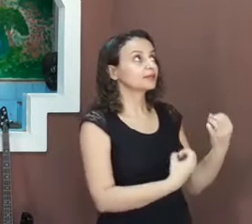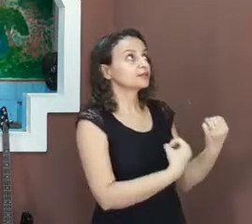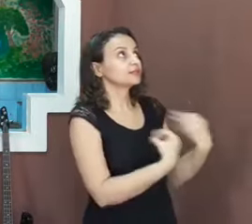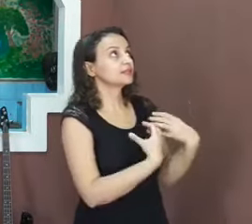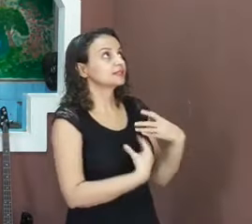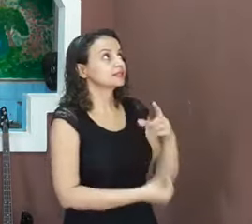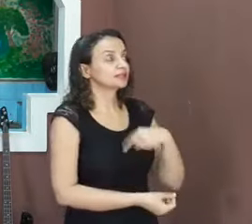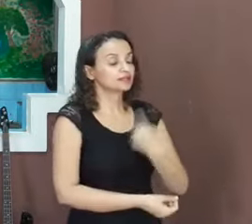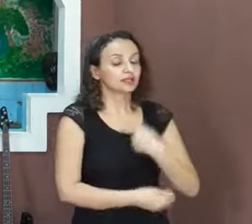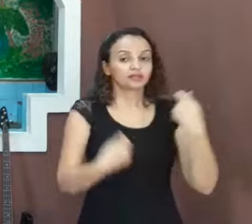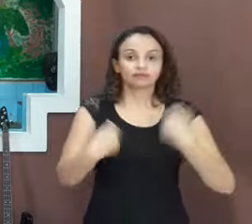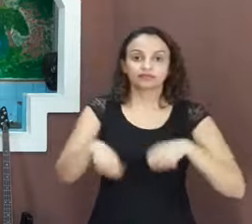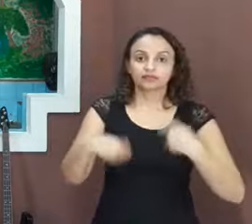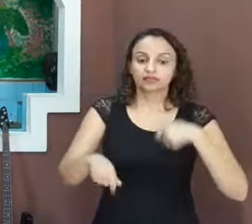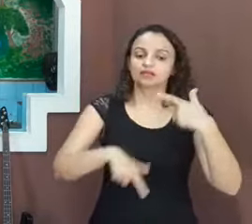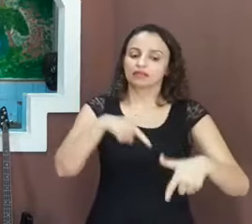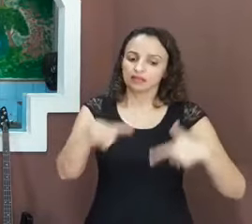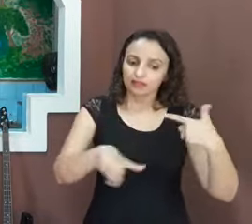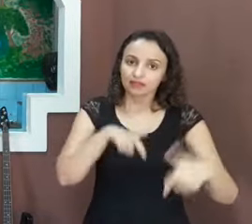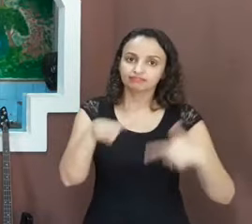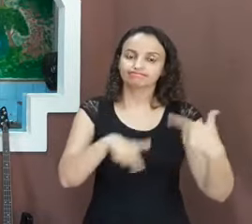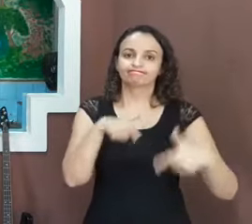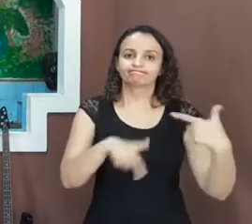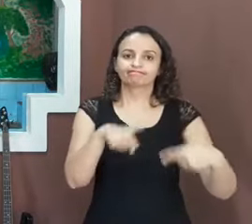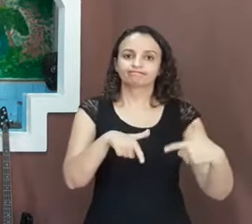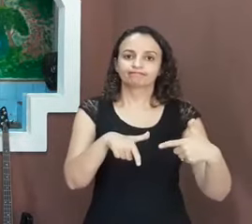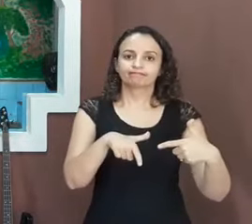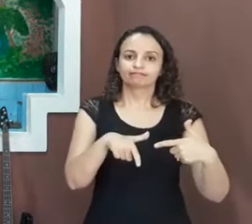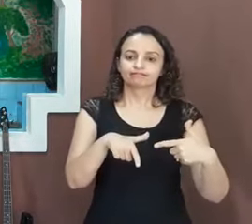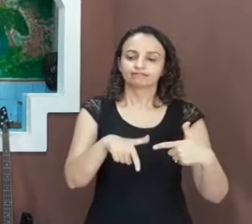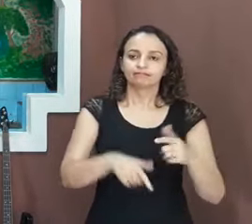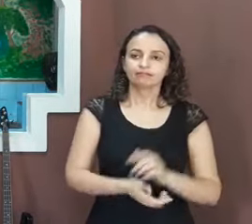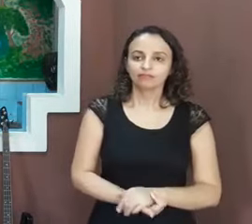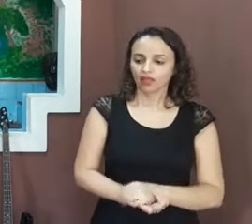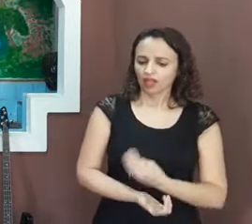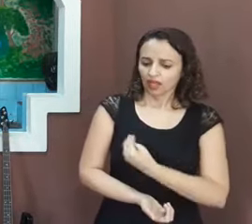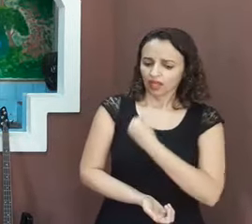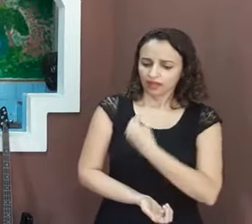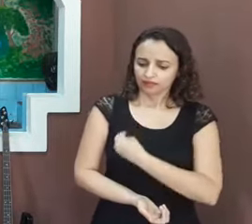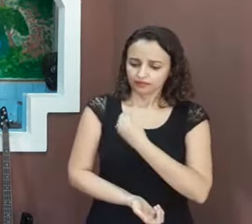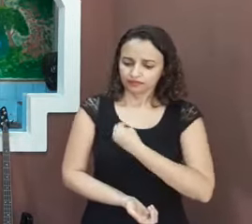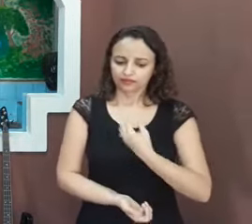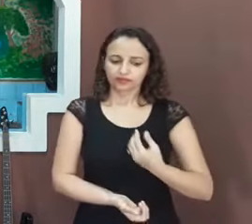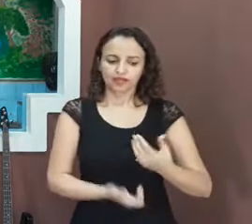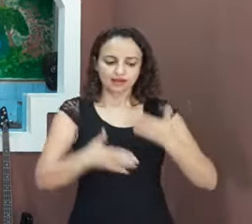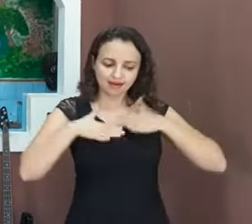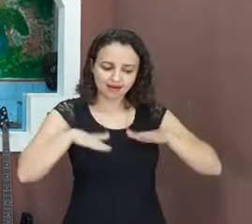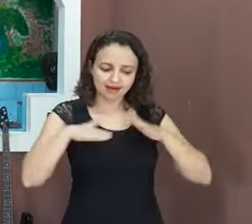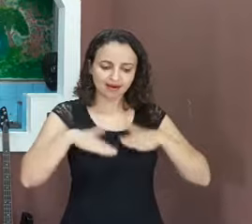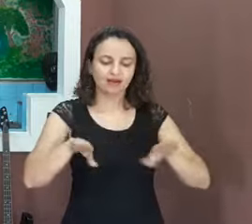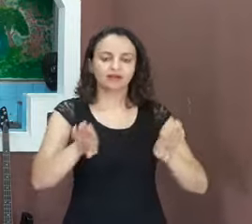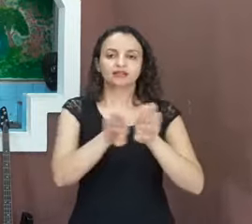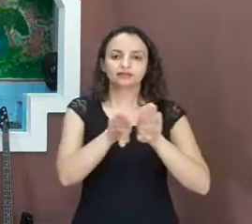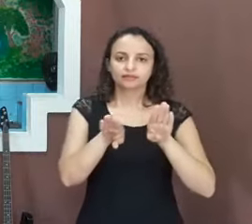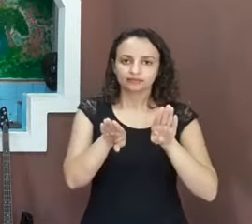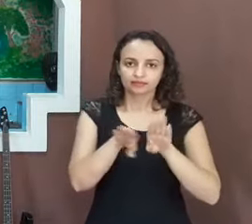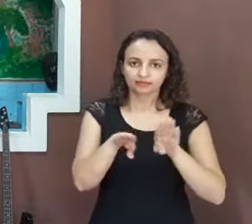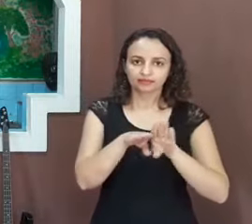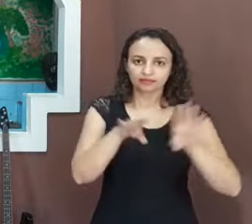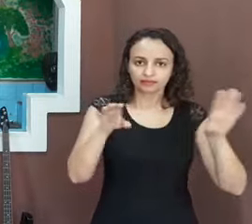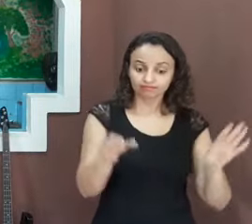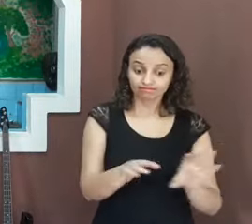trabalhar. Deus nos ensina que precisamos trabalhar. Viver uma vida tranquila também é. A igreja é